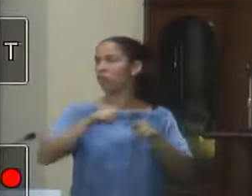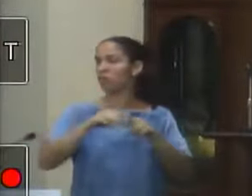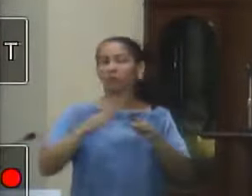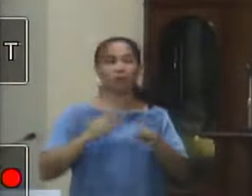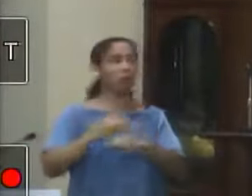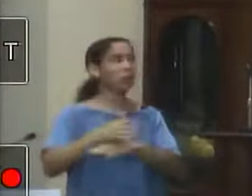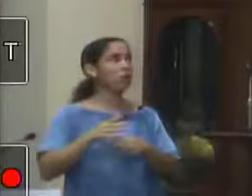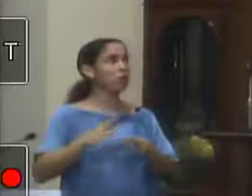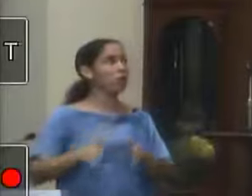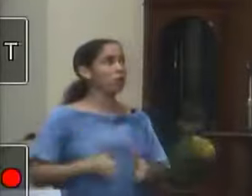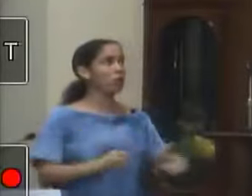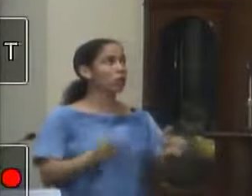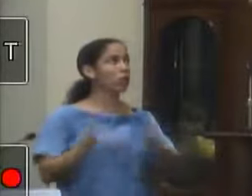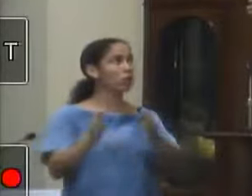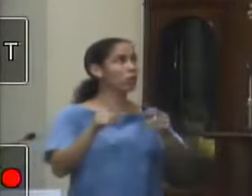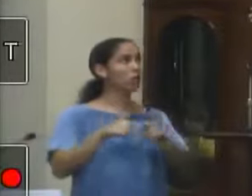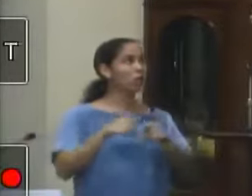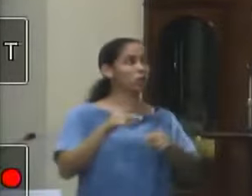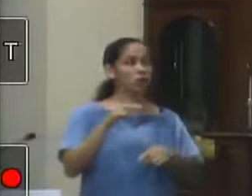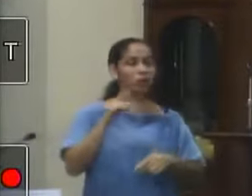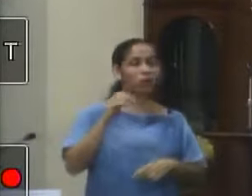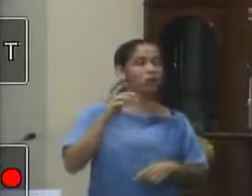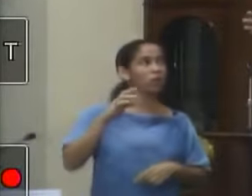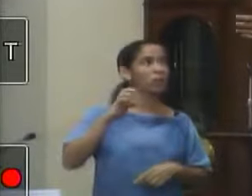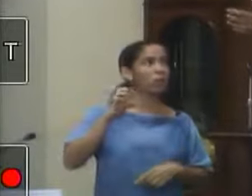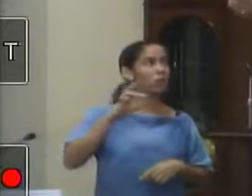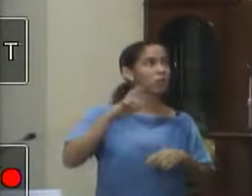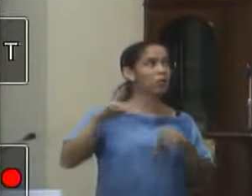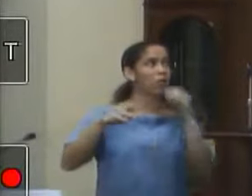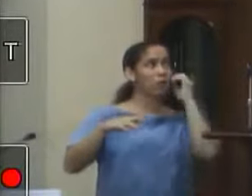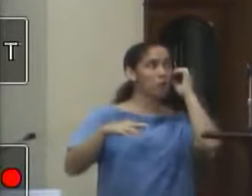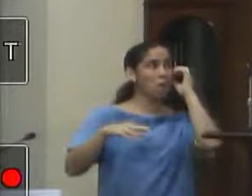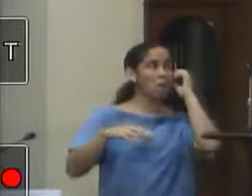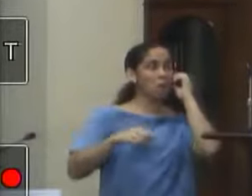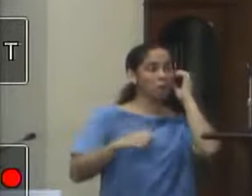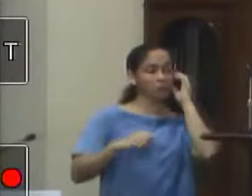é uma área muito utilizada. E esse pier, Pedro, ainda comporta